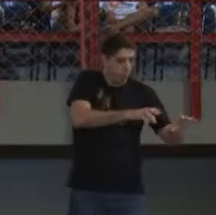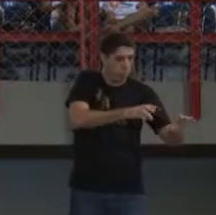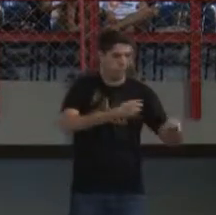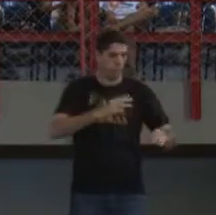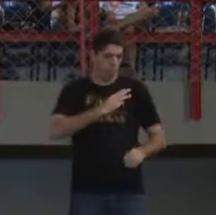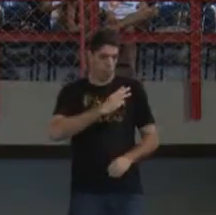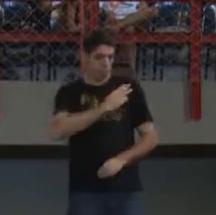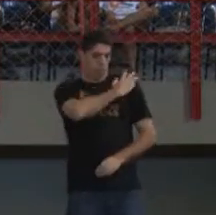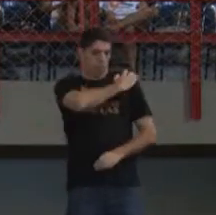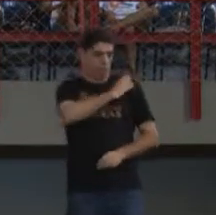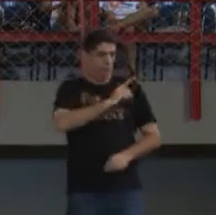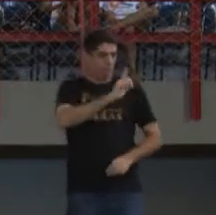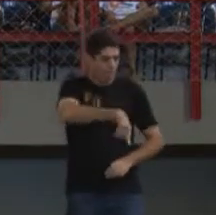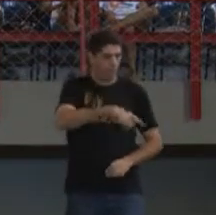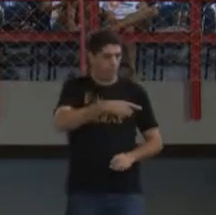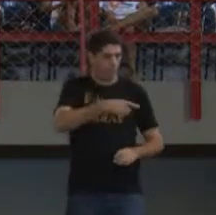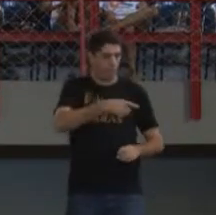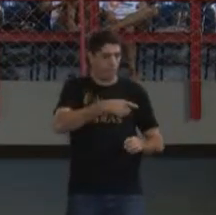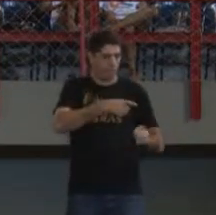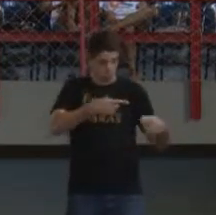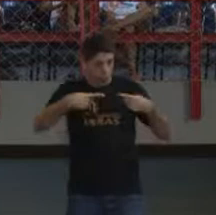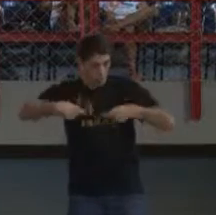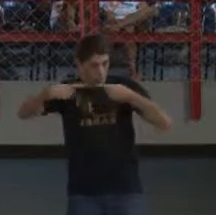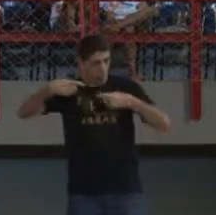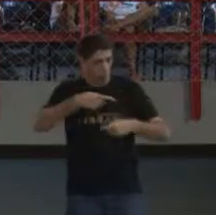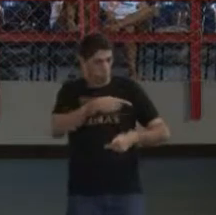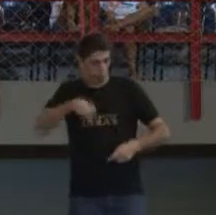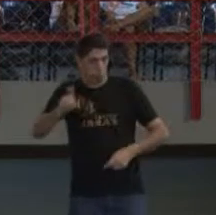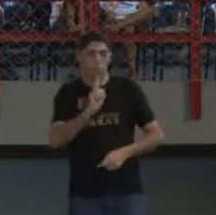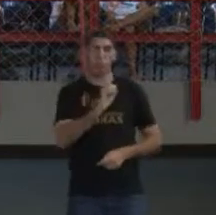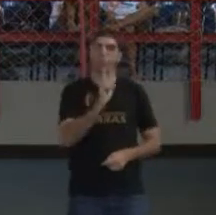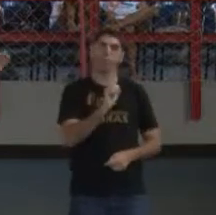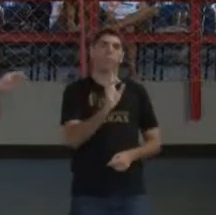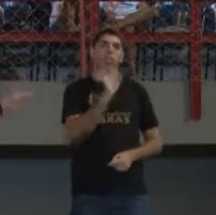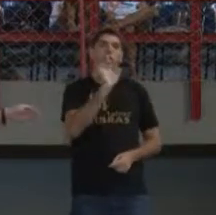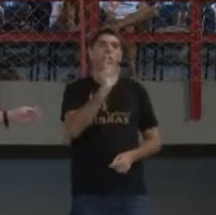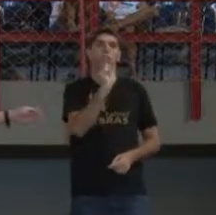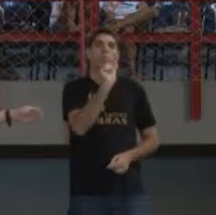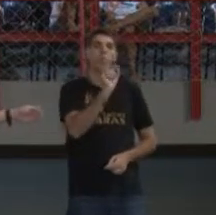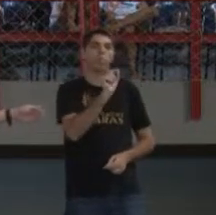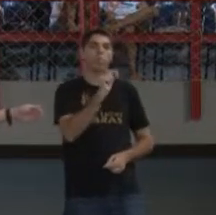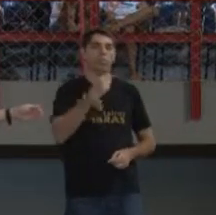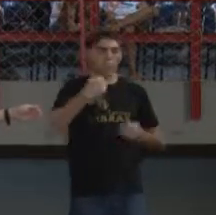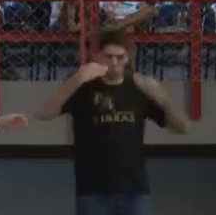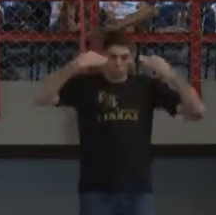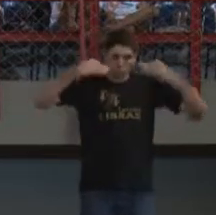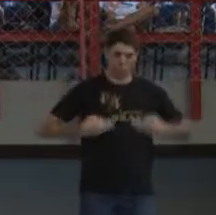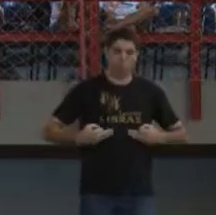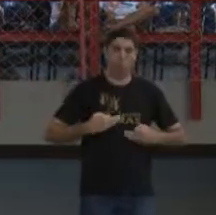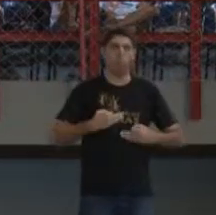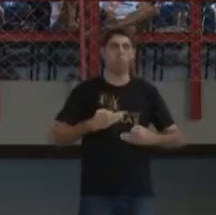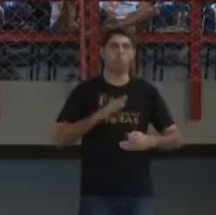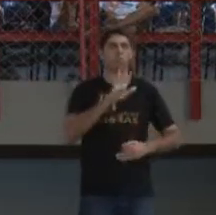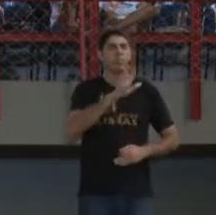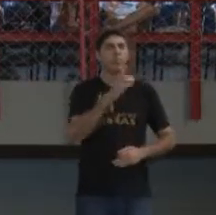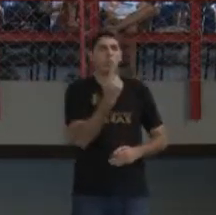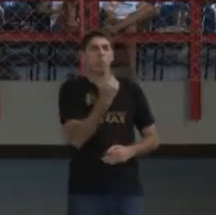disciplina. Só que só quem aprendia as técnicas de guerra eram cidadãos. Tá certo?